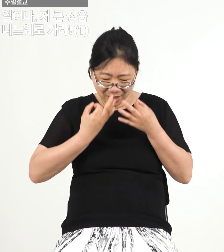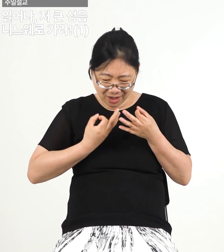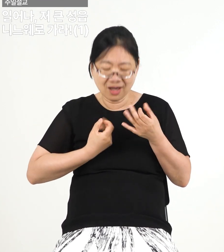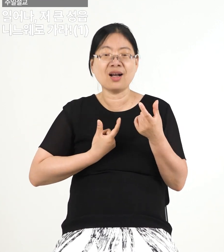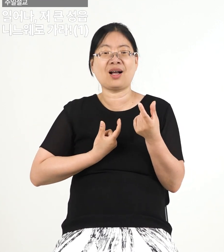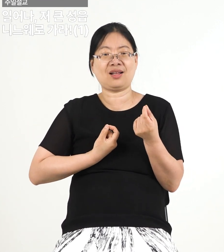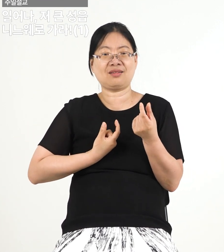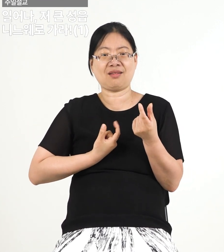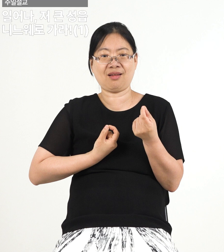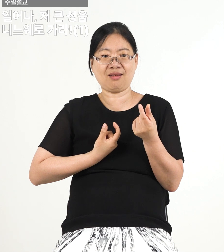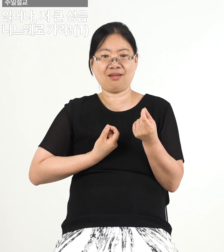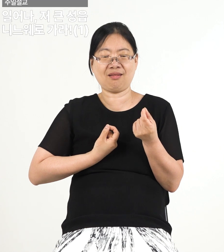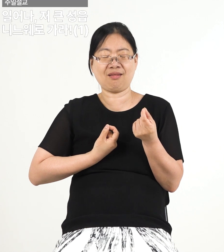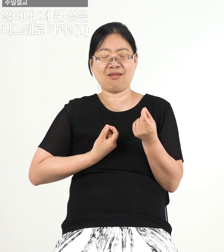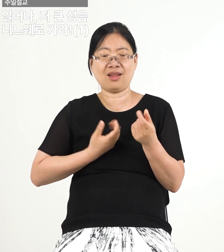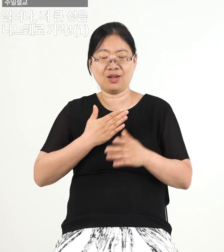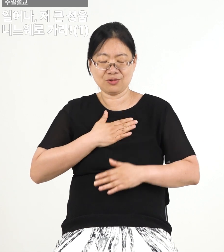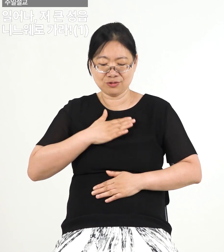우리는